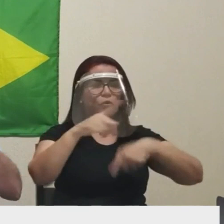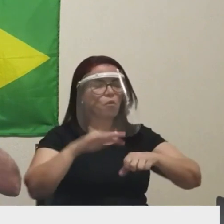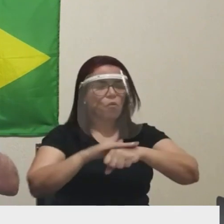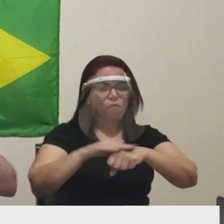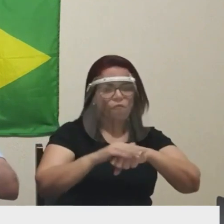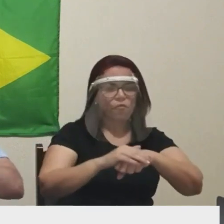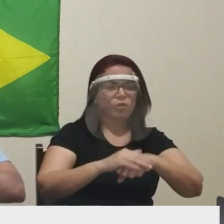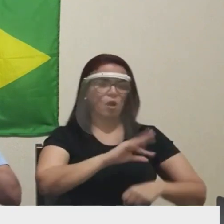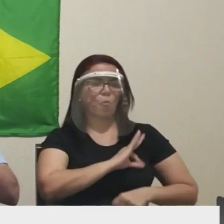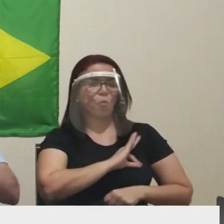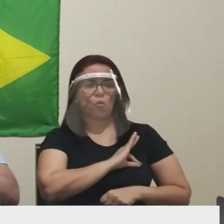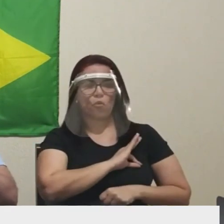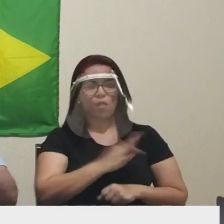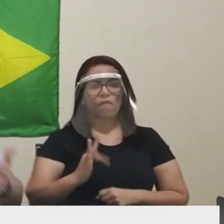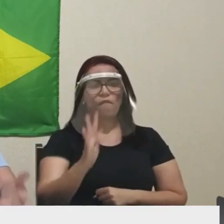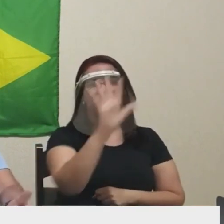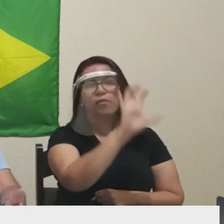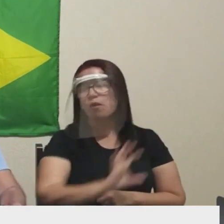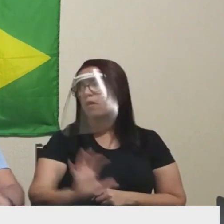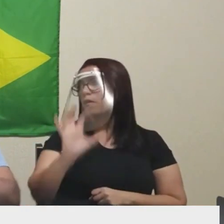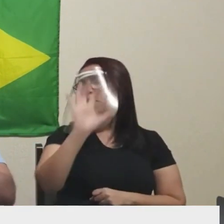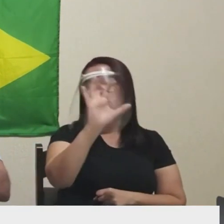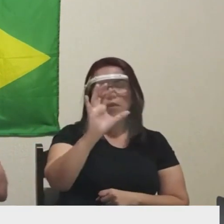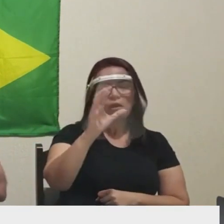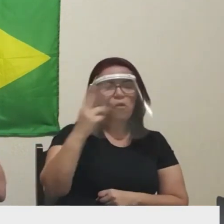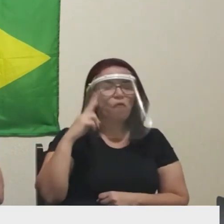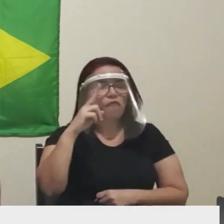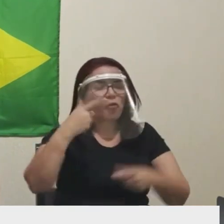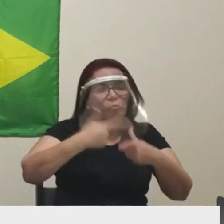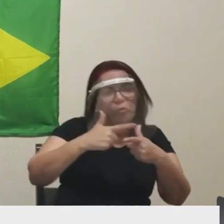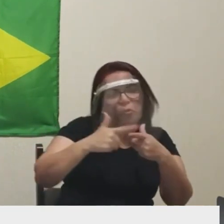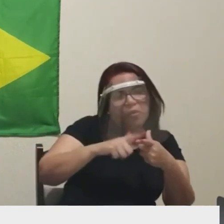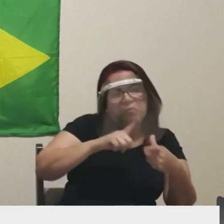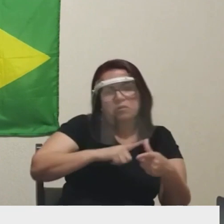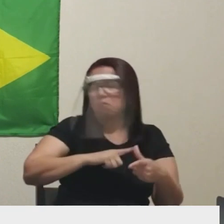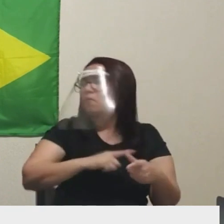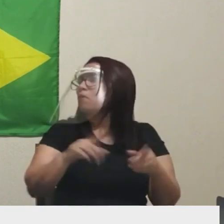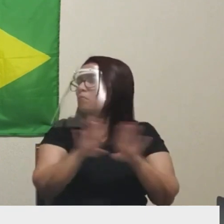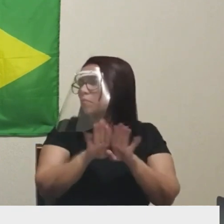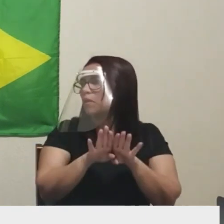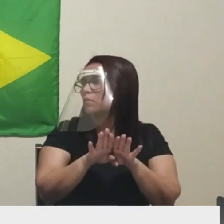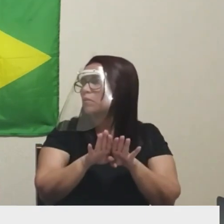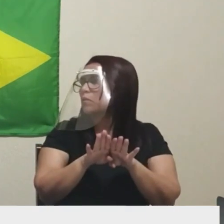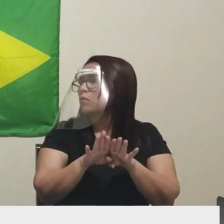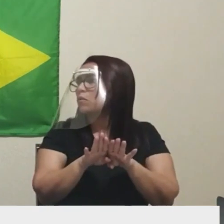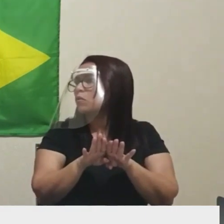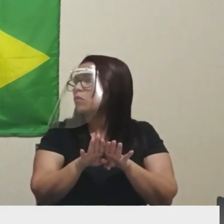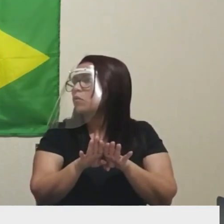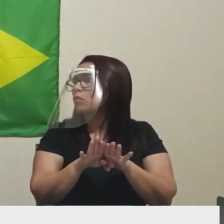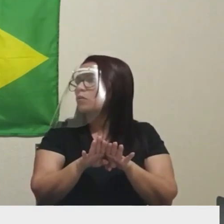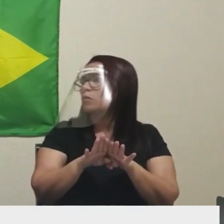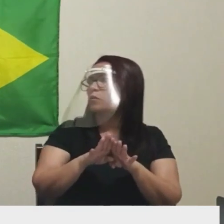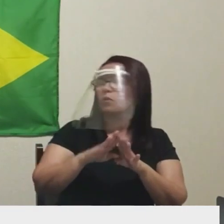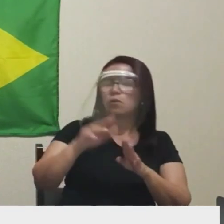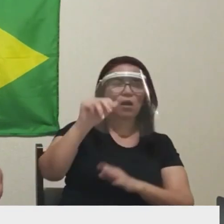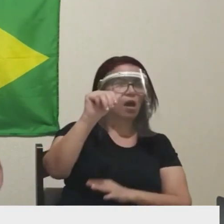Federal, sentindo os problemas que porventura eles têm. Eu sei que o Ágil, André, você não deve estar sabendo aí, né? O Ágil, que é o diretor-geral da